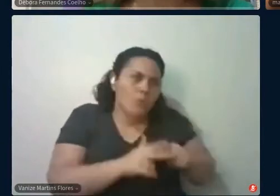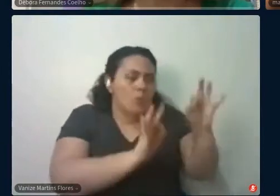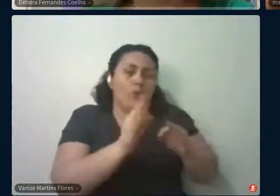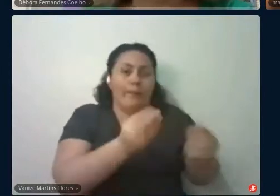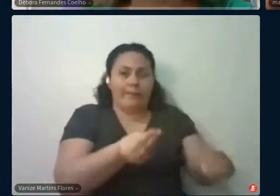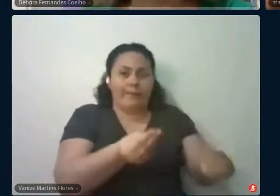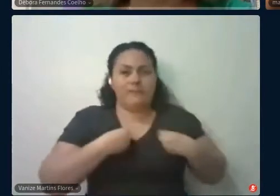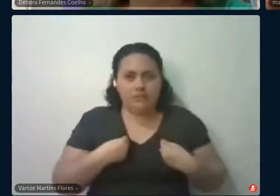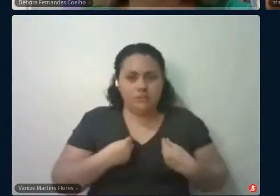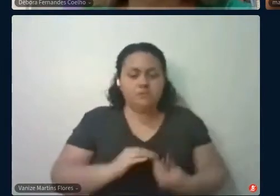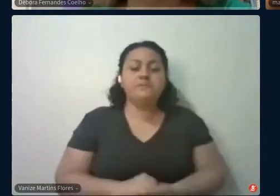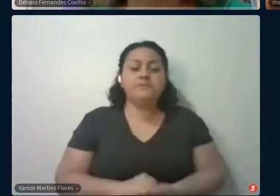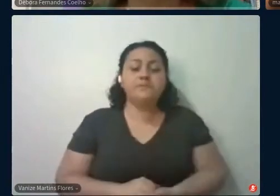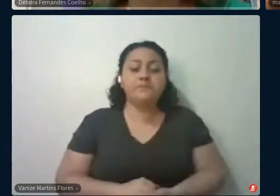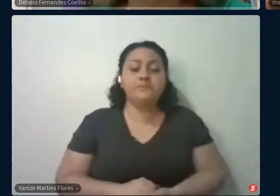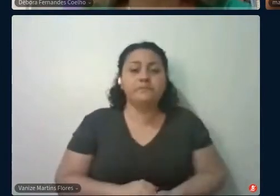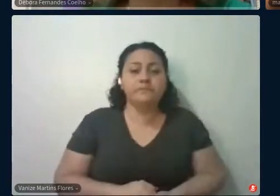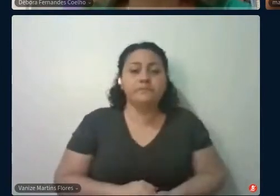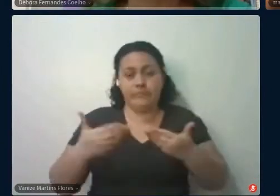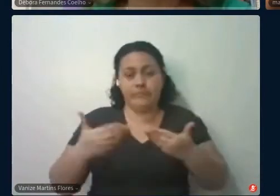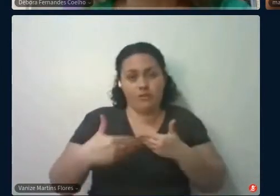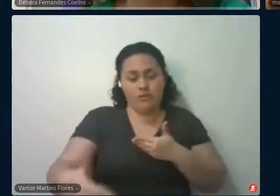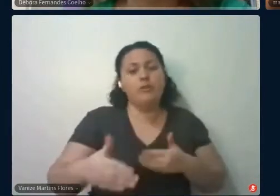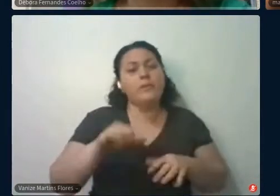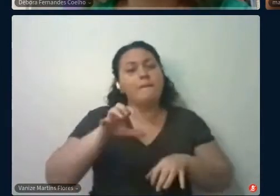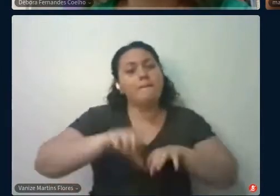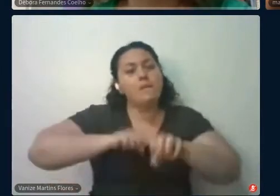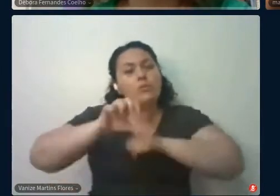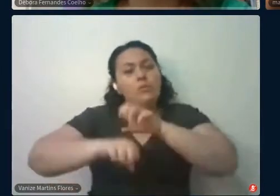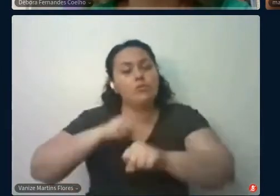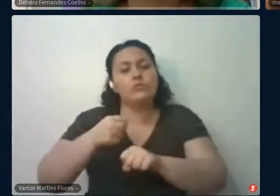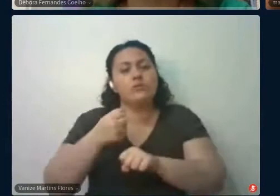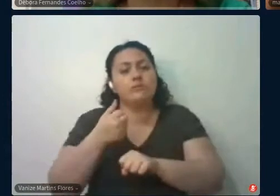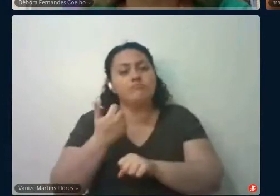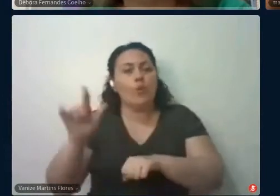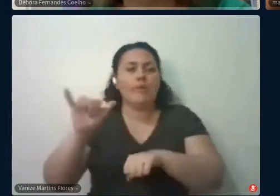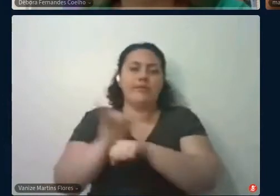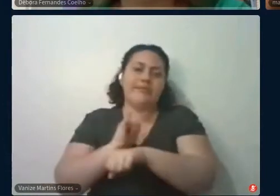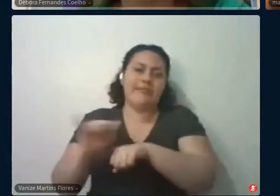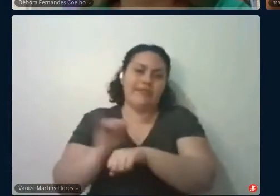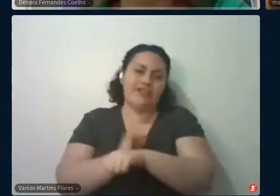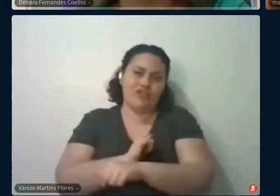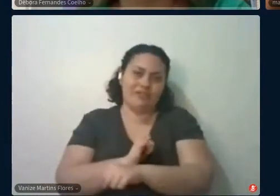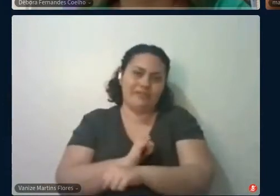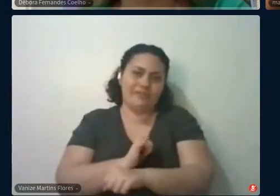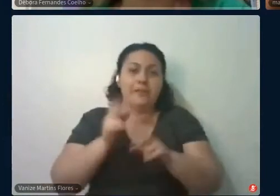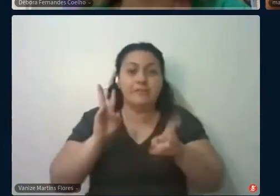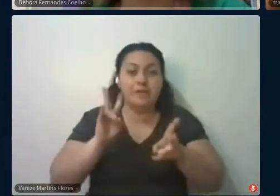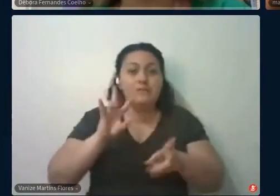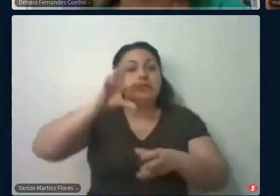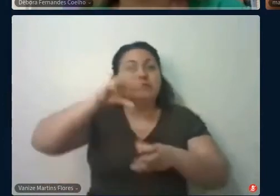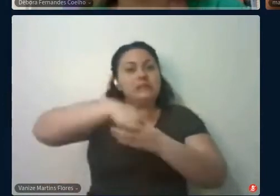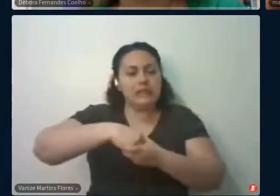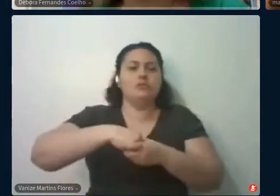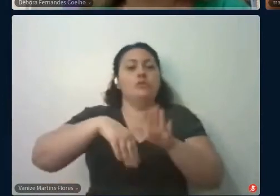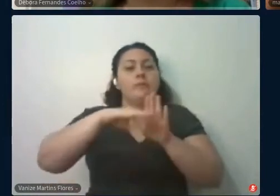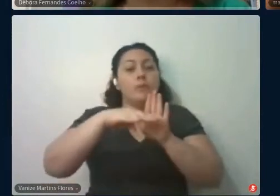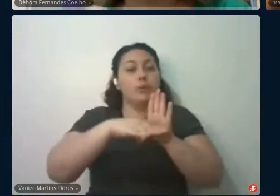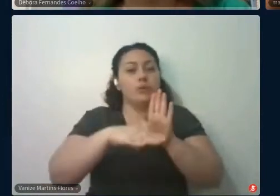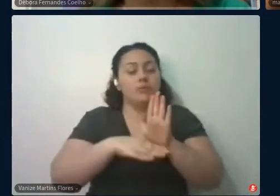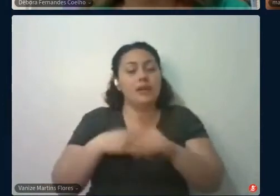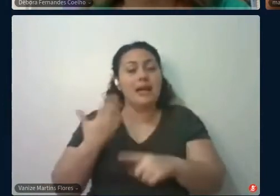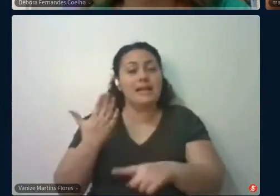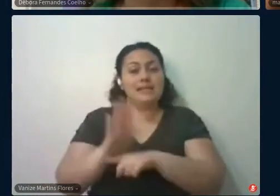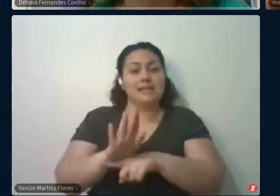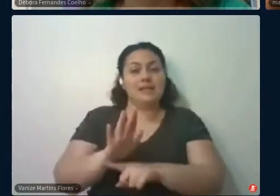nós estamos agora buscando as outras estratégias dentro do Programa Nacional de Assistência Estudantil, né, que